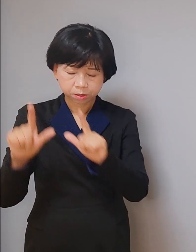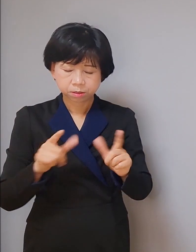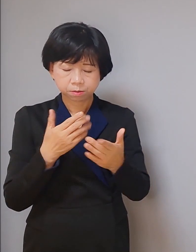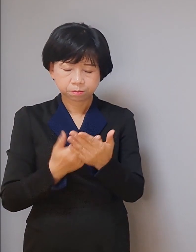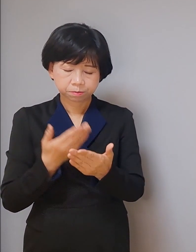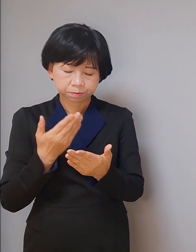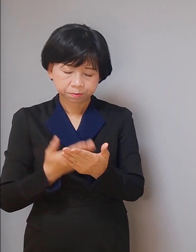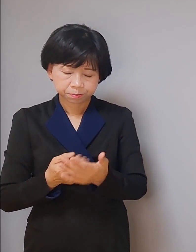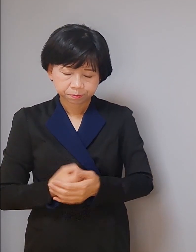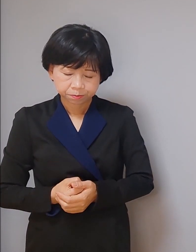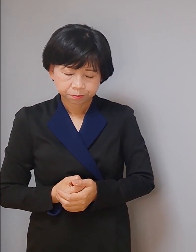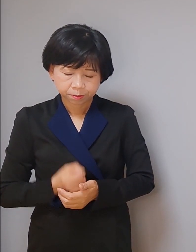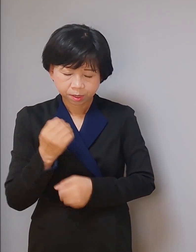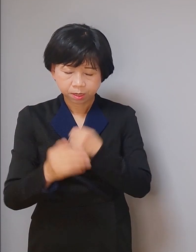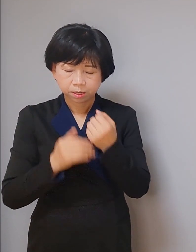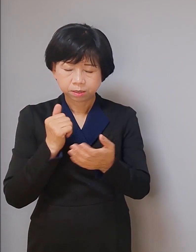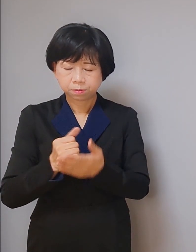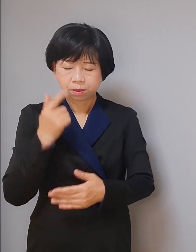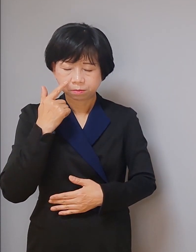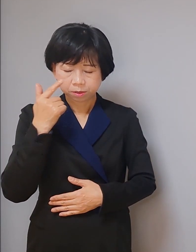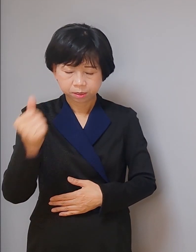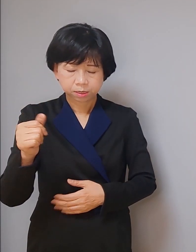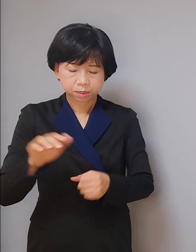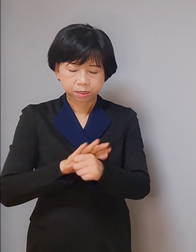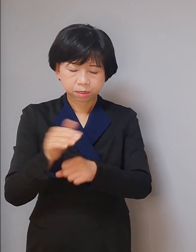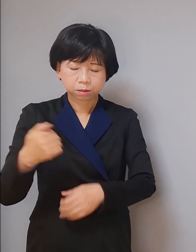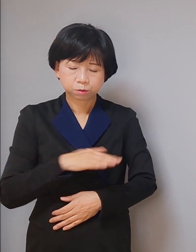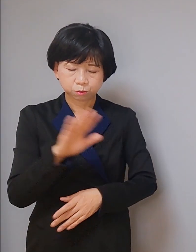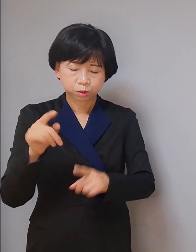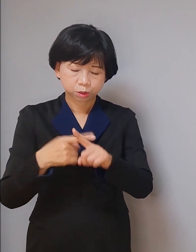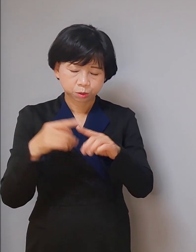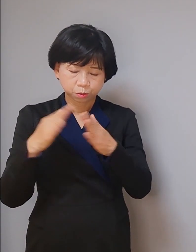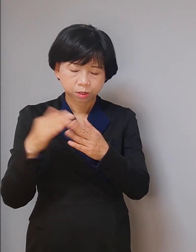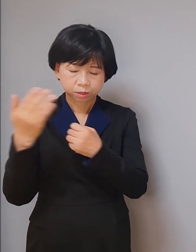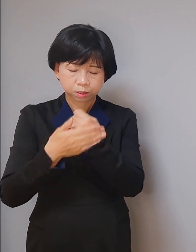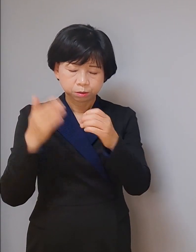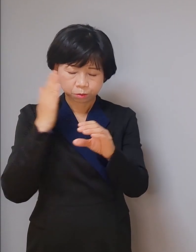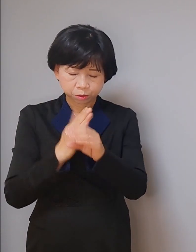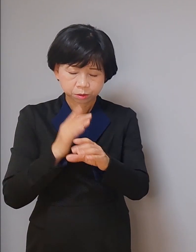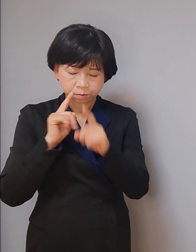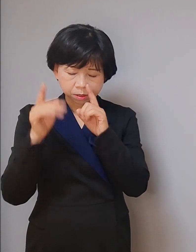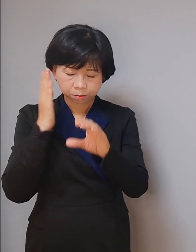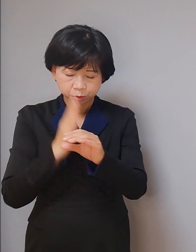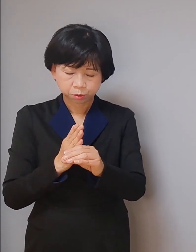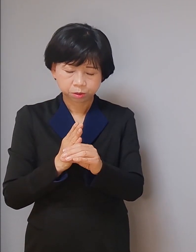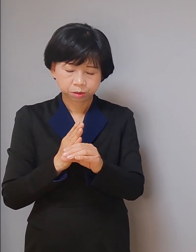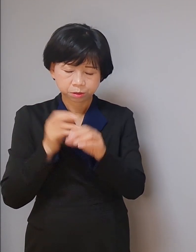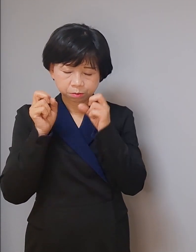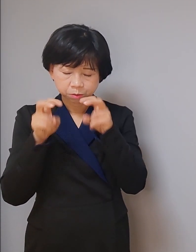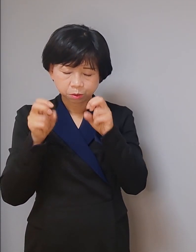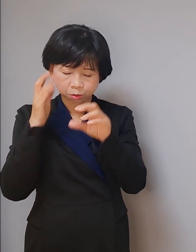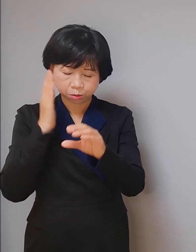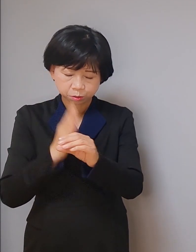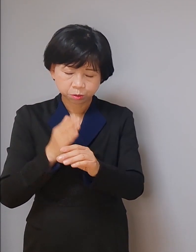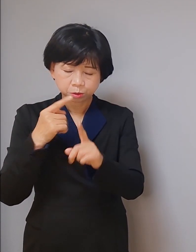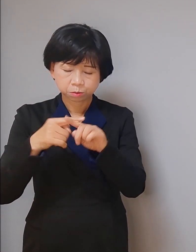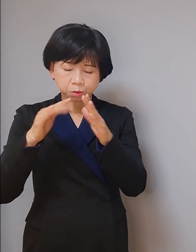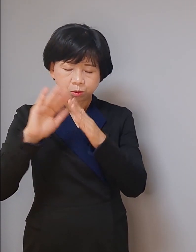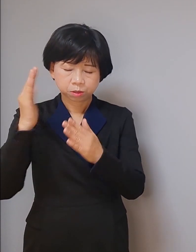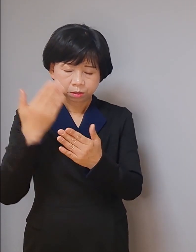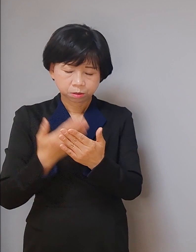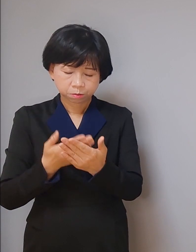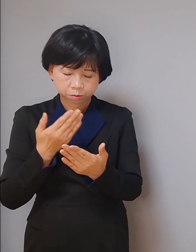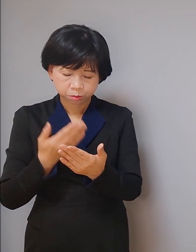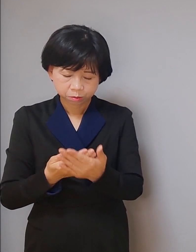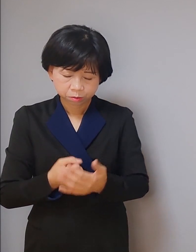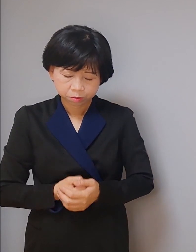하옵소서. 하나님 아버지, 사랑하는 우리 교회가 은혜 중심, 말씀 중심, 선교 중심의 교회가 되게